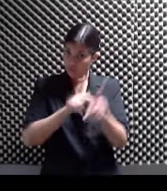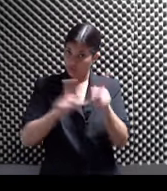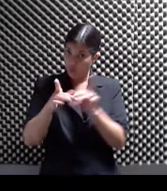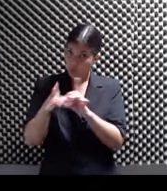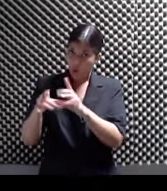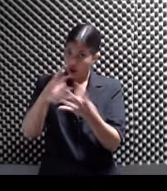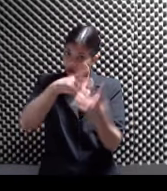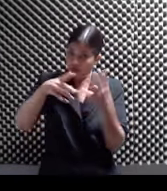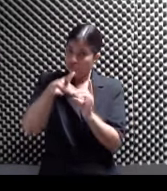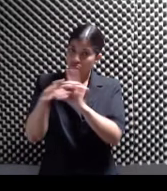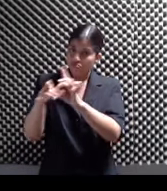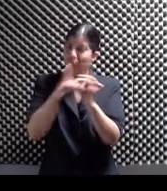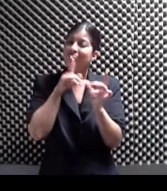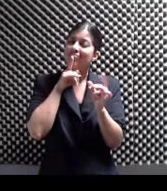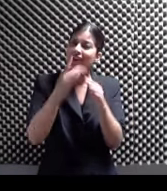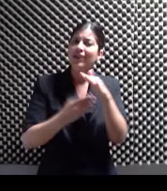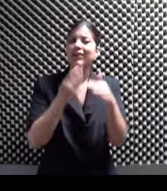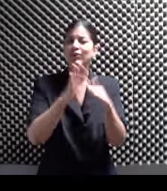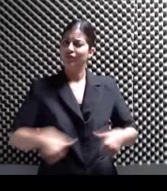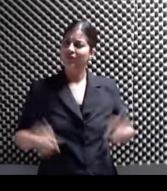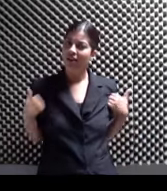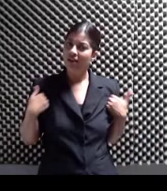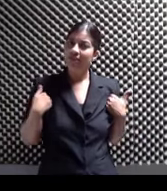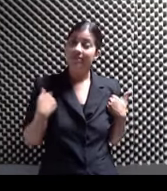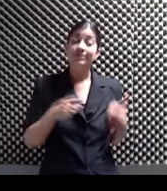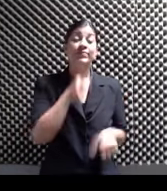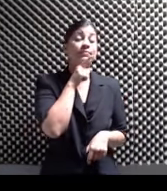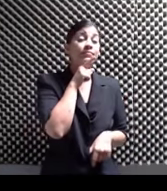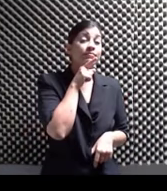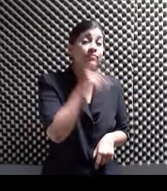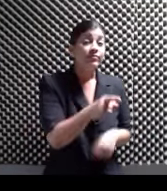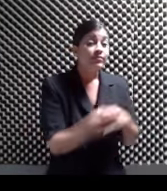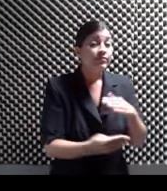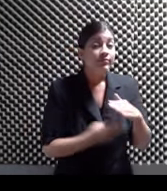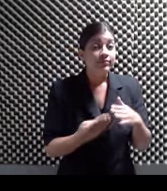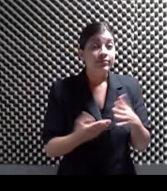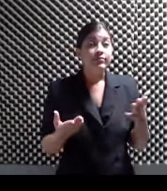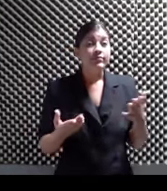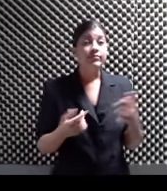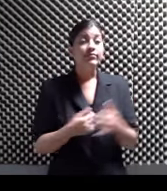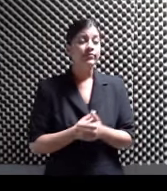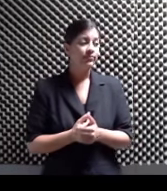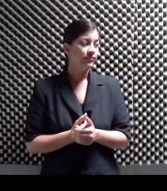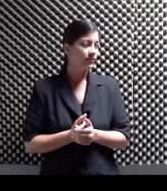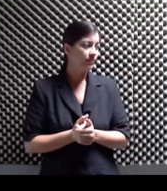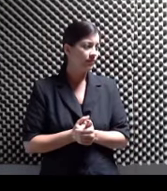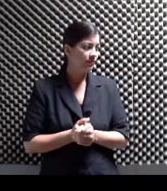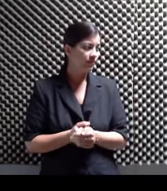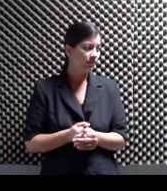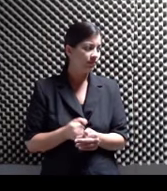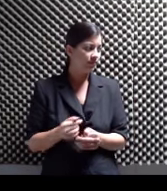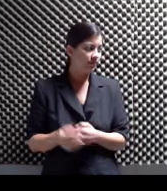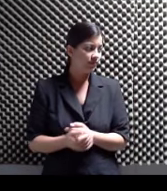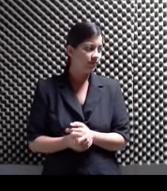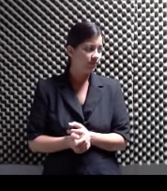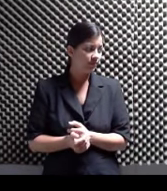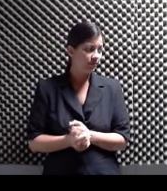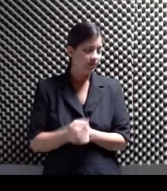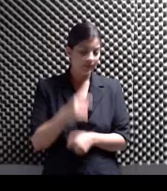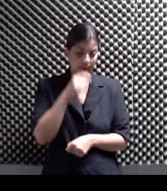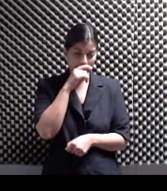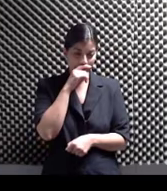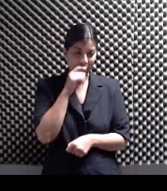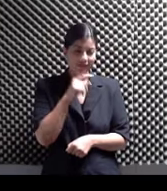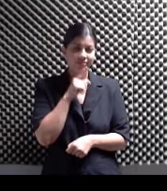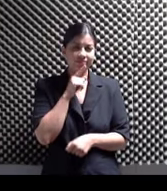¿no? Uh-huh. Y es ahí donde logro confluir, donde llegan entonces a un